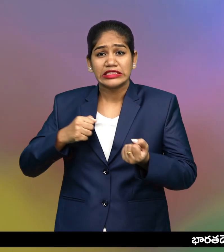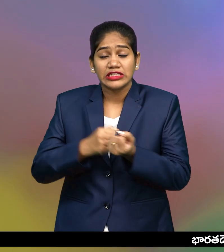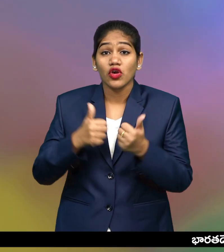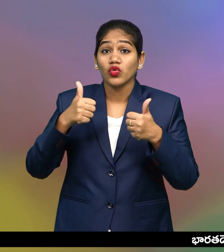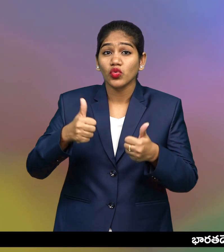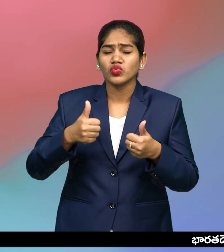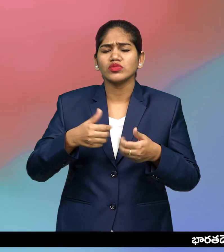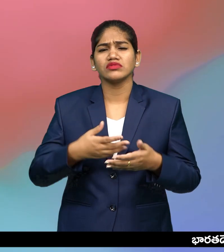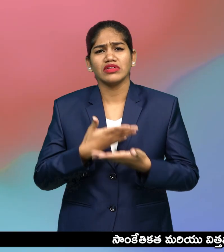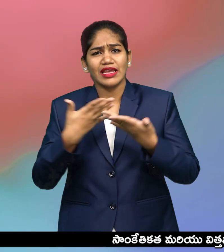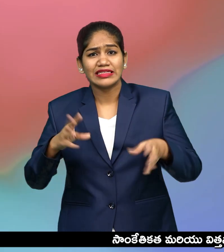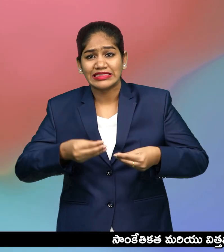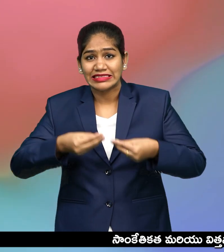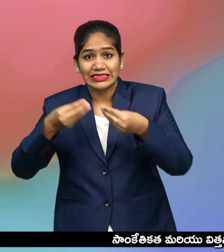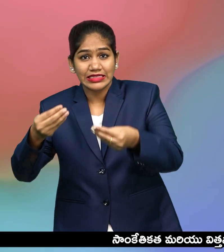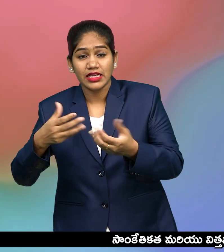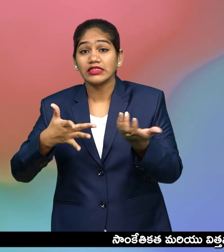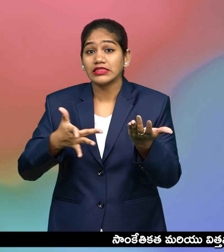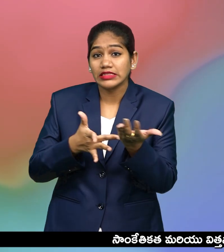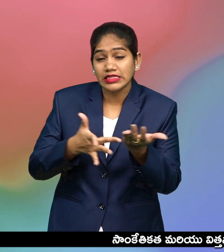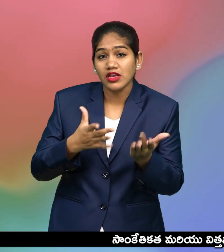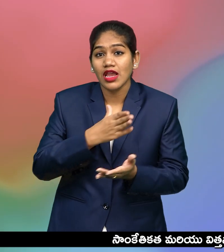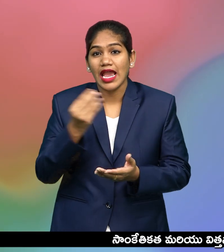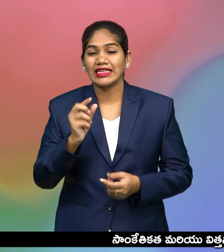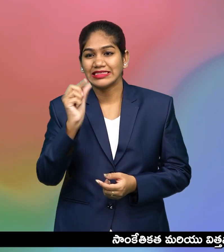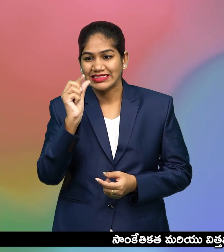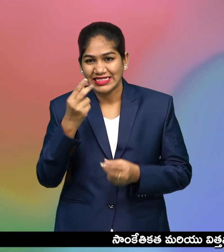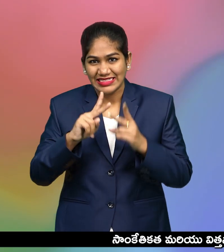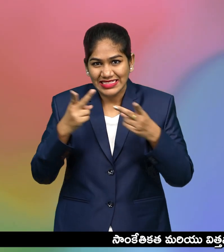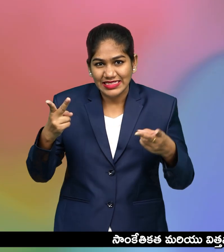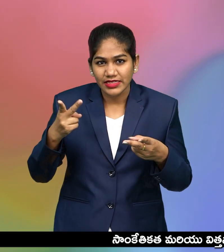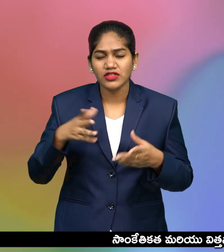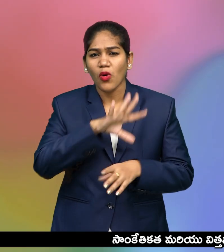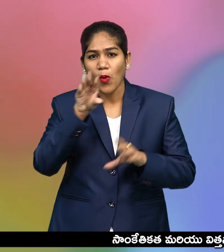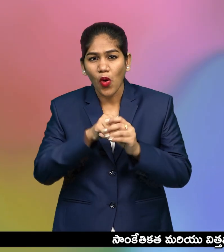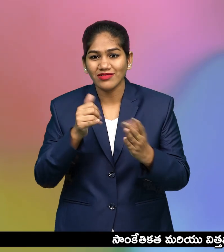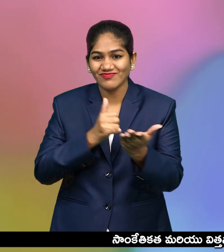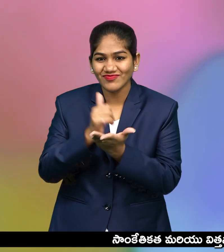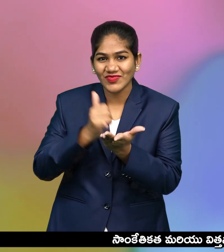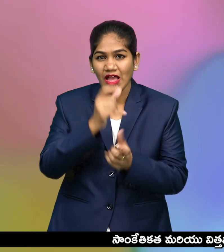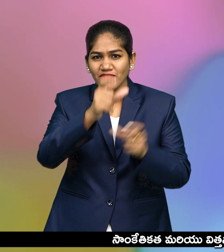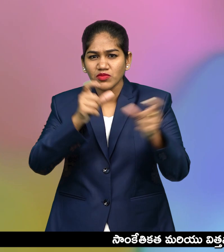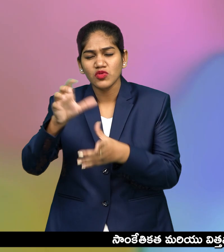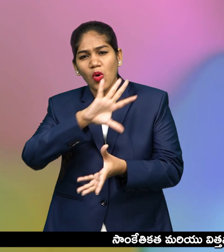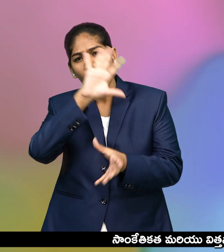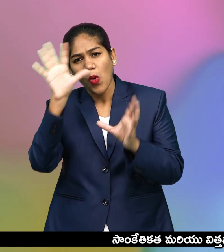భారతదేశమంతటా రైతులకు సాంకేతికత మరియు విత్తనాలను సమర్థవంతంగా పంపిణీ చేయడం.